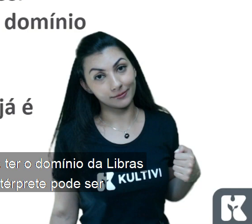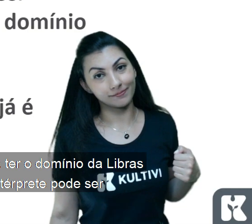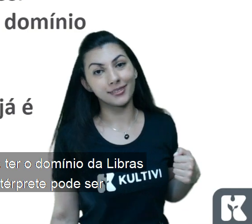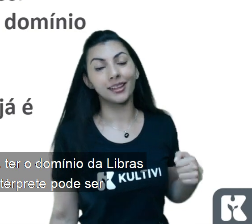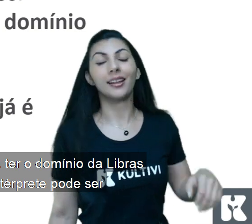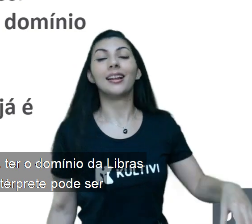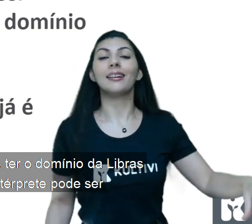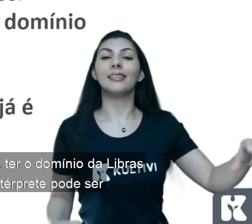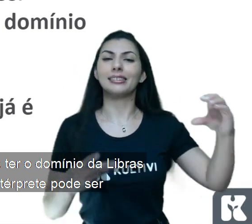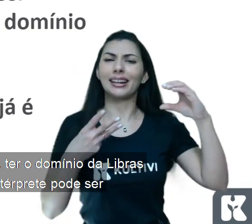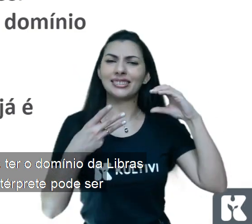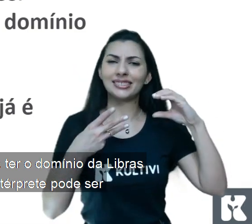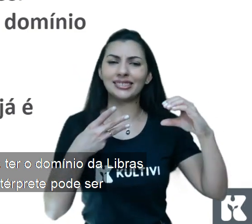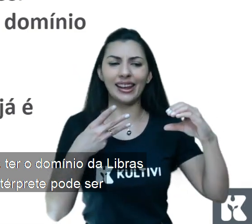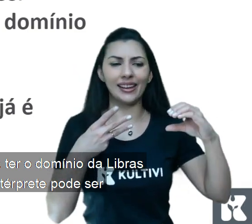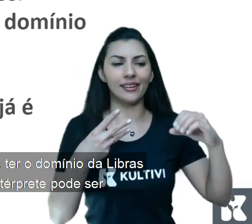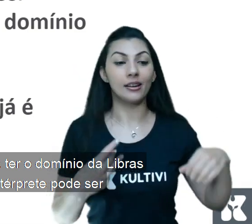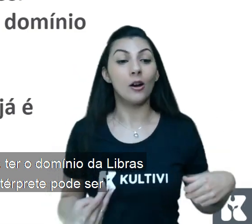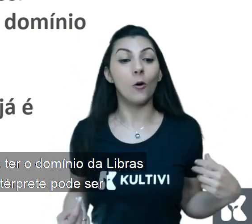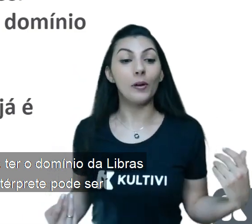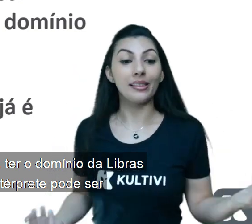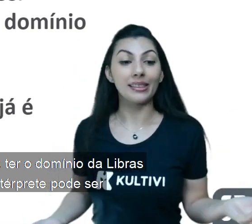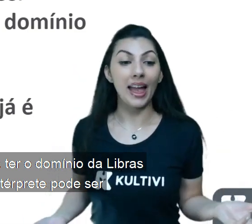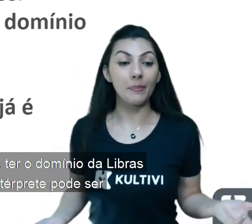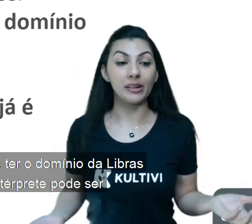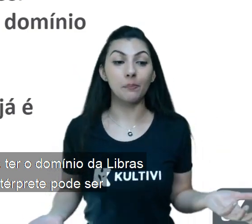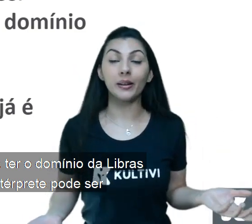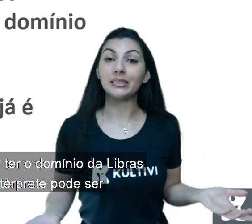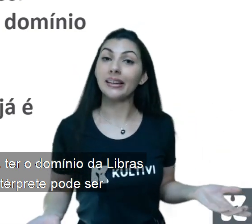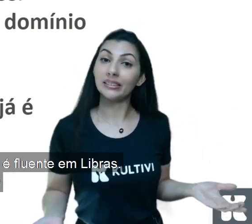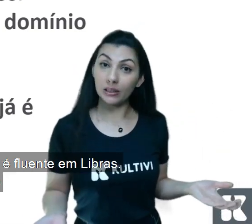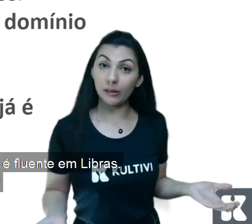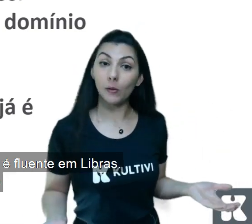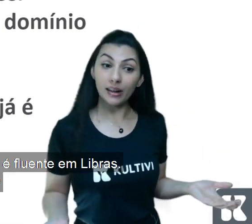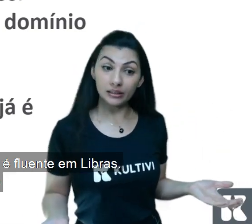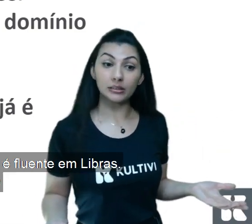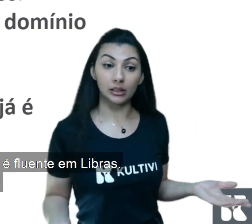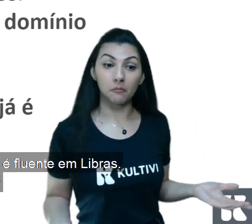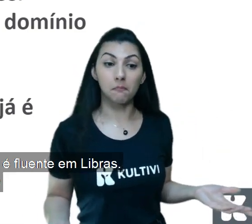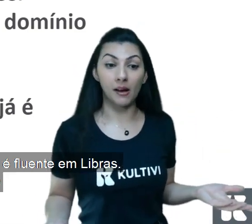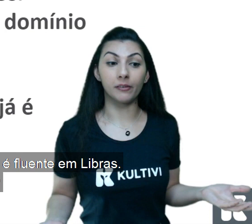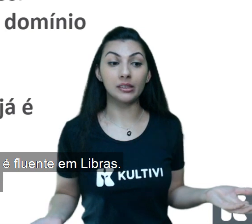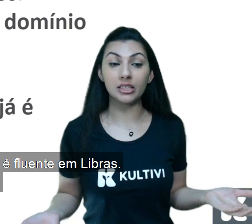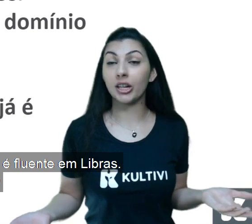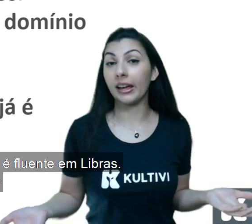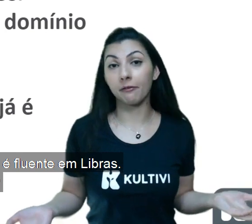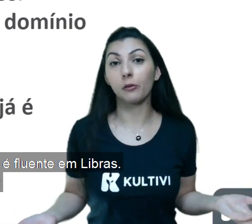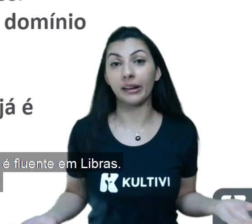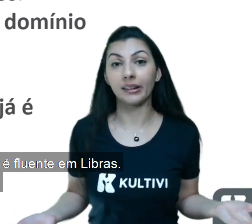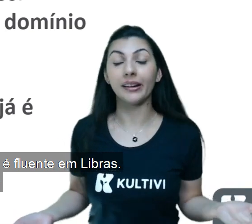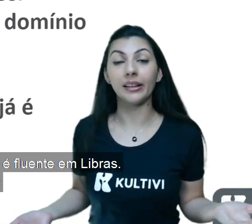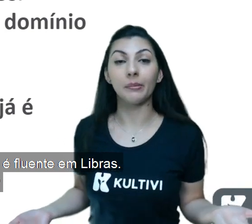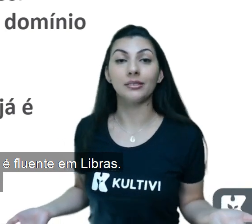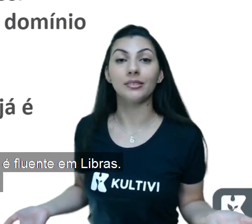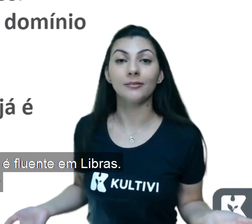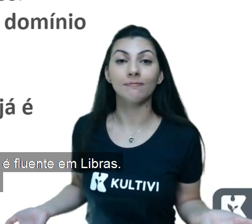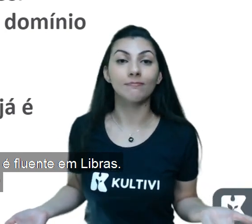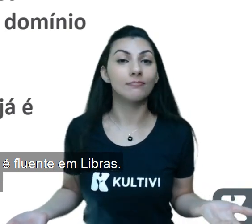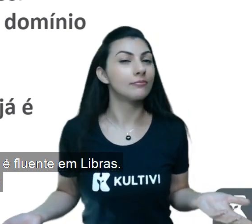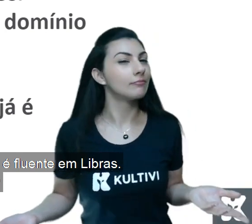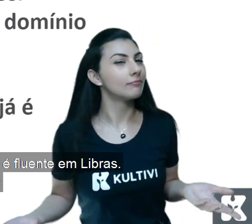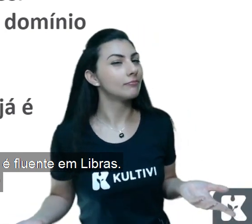português. Letra C. O intérprete pode ser individualista, uma vez que já é fluente em Libras.